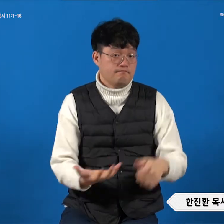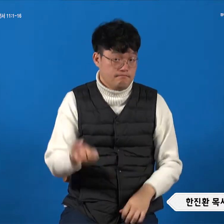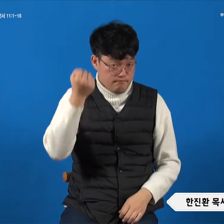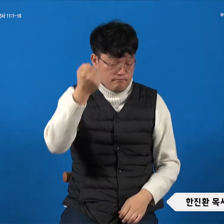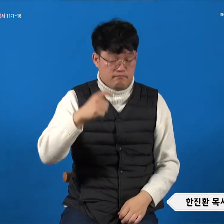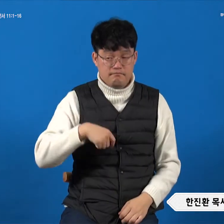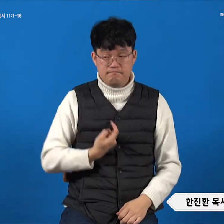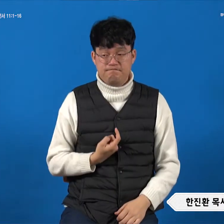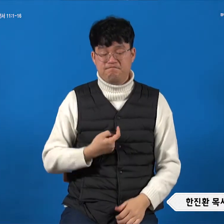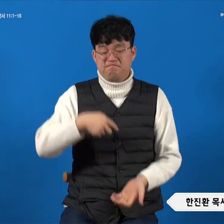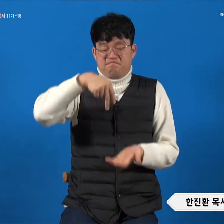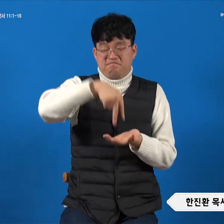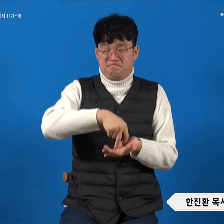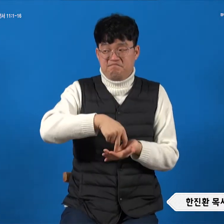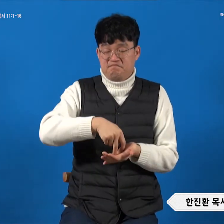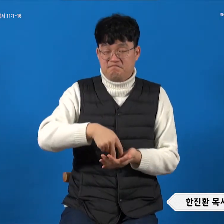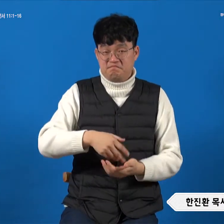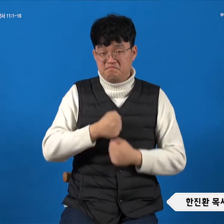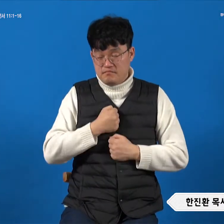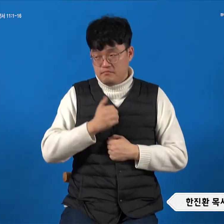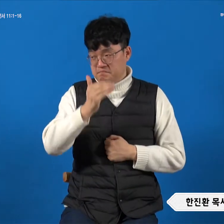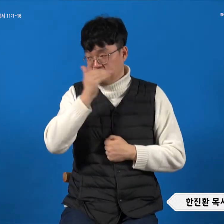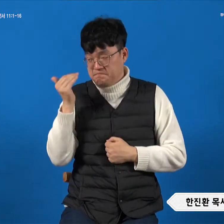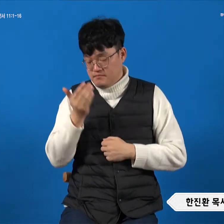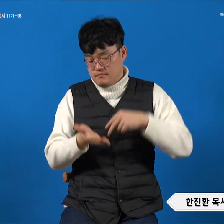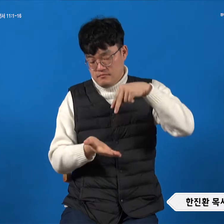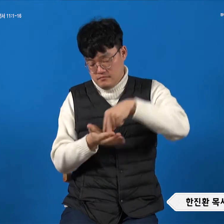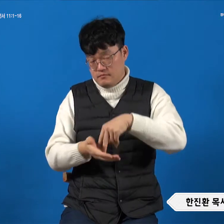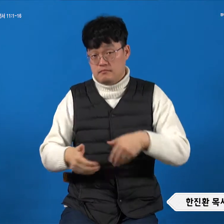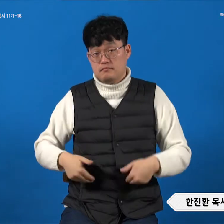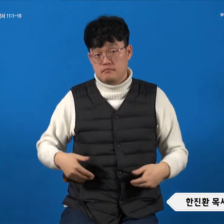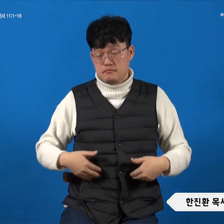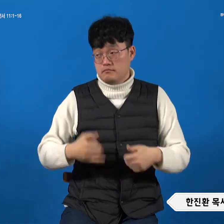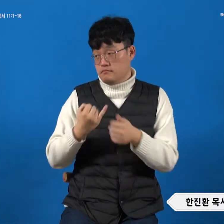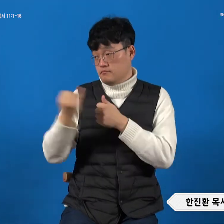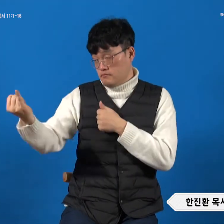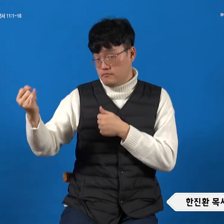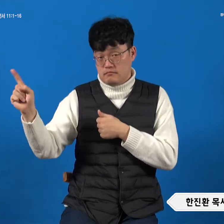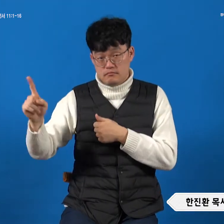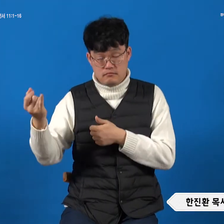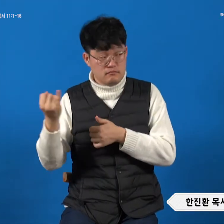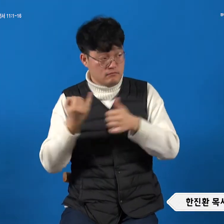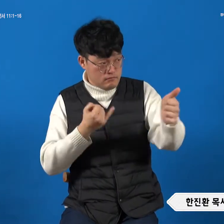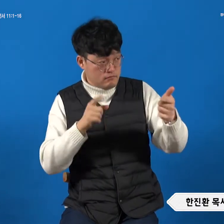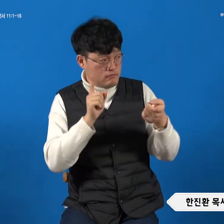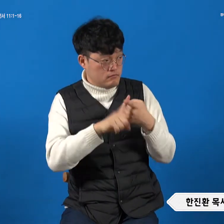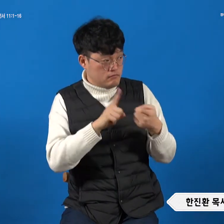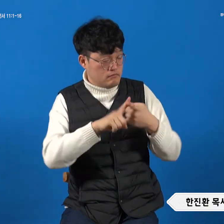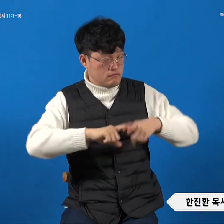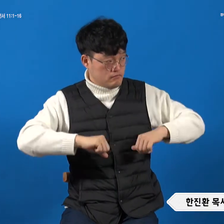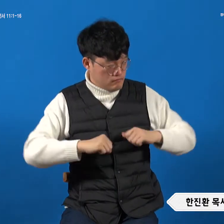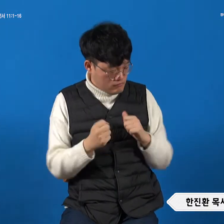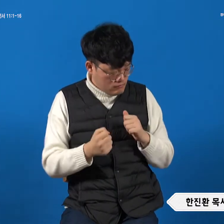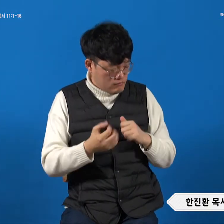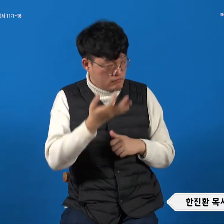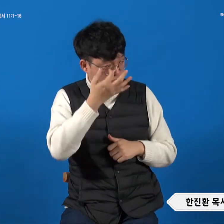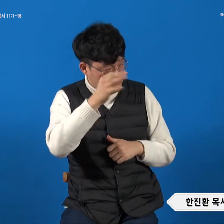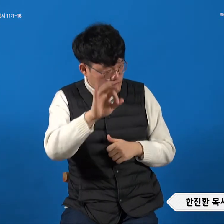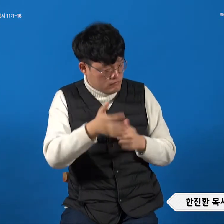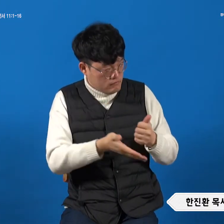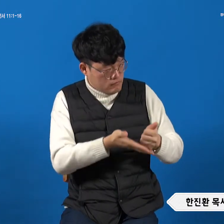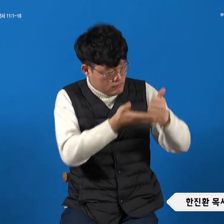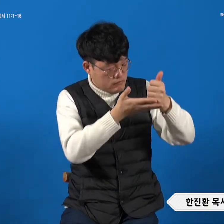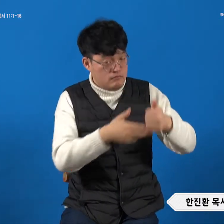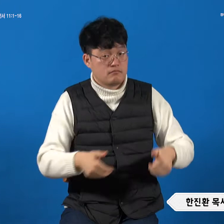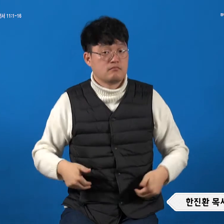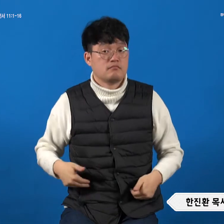남편이 권위를 가지고 딱 자기 위치를 지키고 바로 서 있어야 됩니다. 그리고 아내는 그 남편의 권위에 순종해야